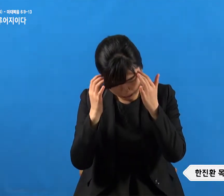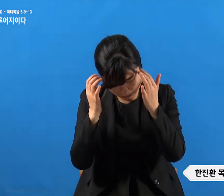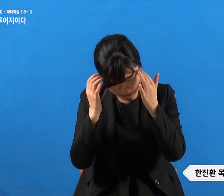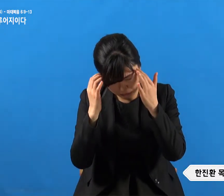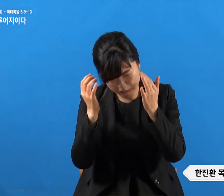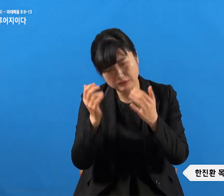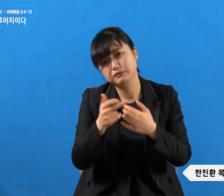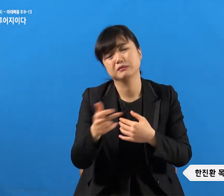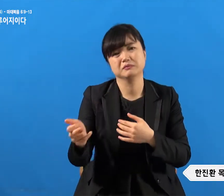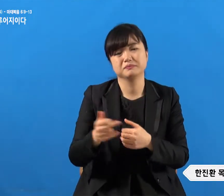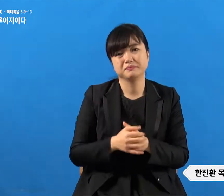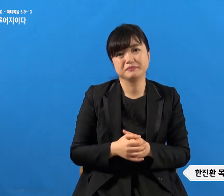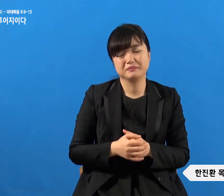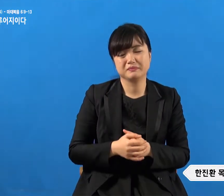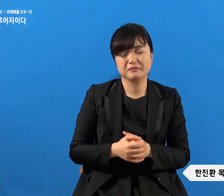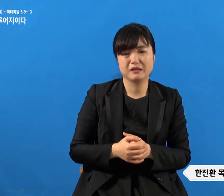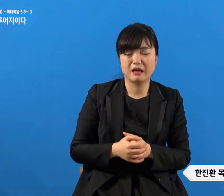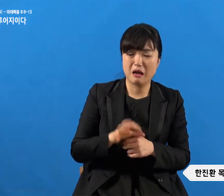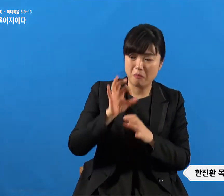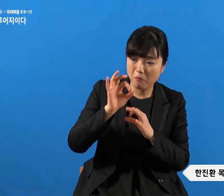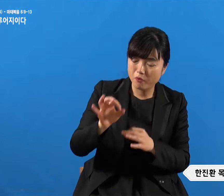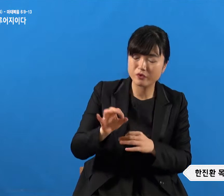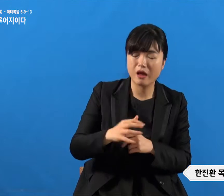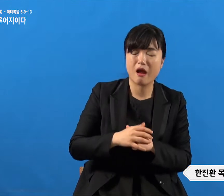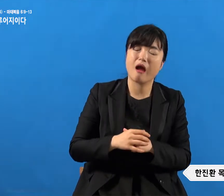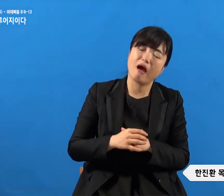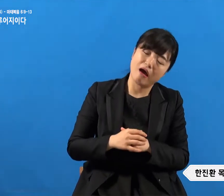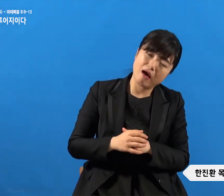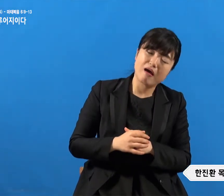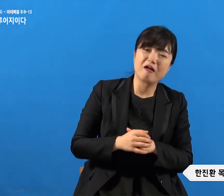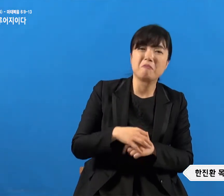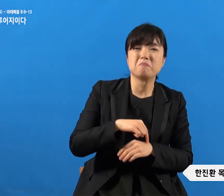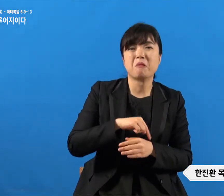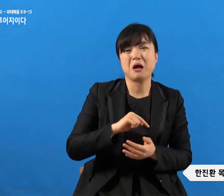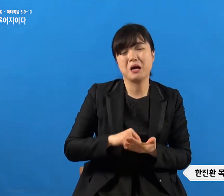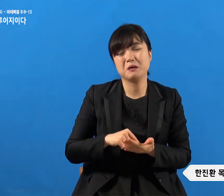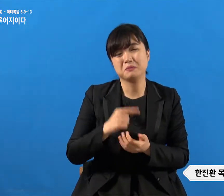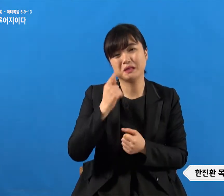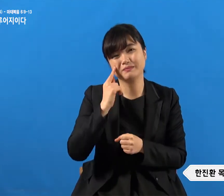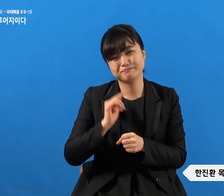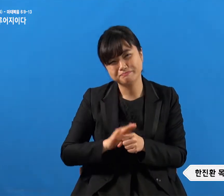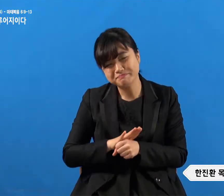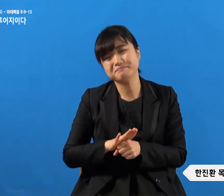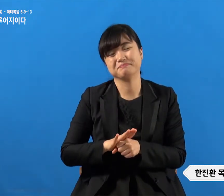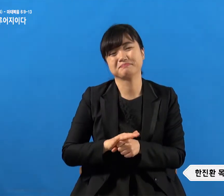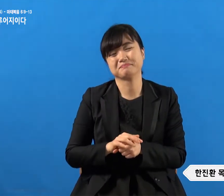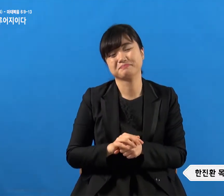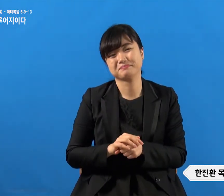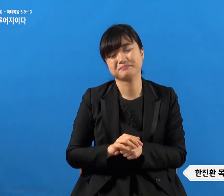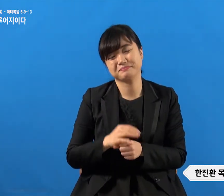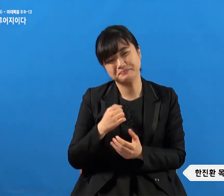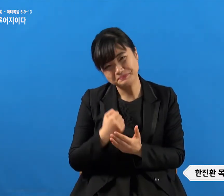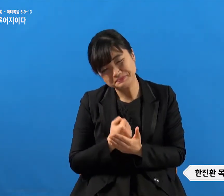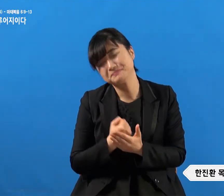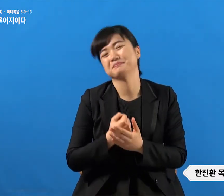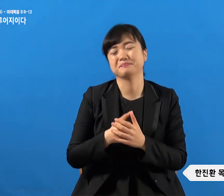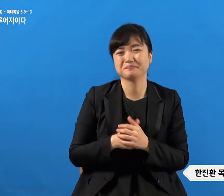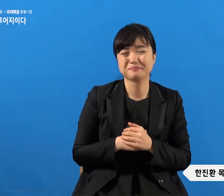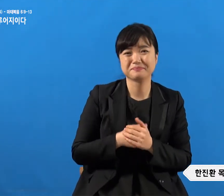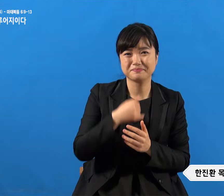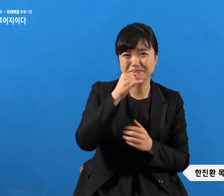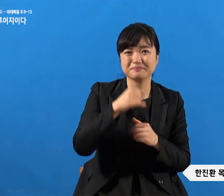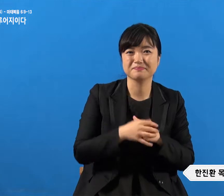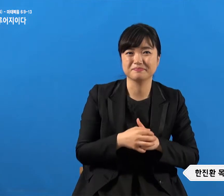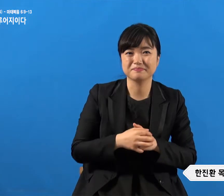고통이 컸을까, 그 생각을 하면 참 마음이 측은하고 안타깝기 그지없었습니다.